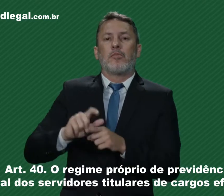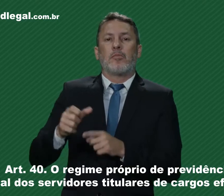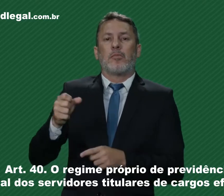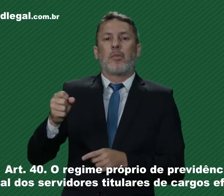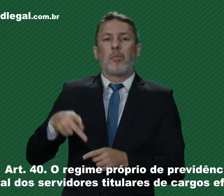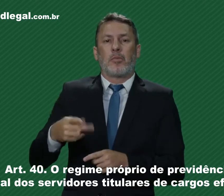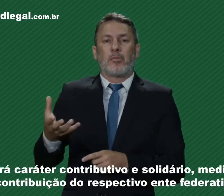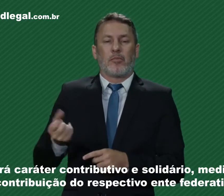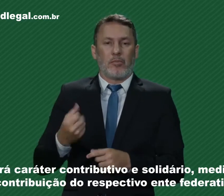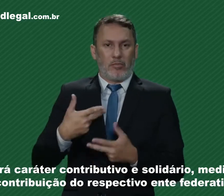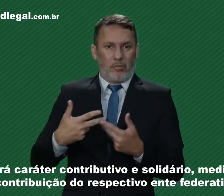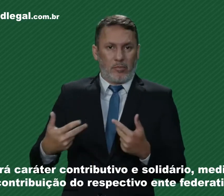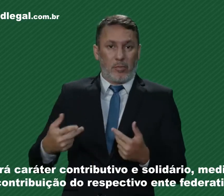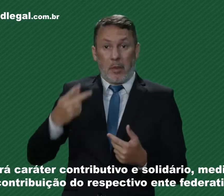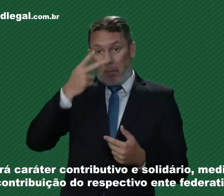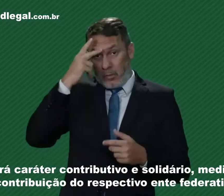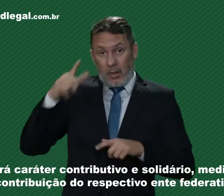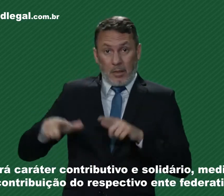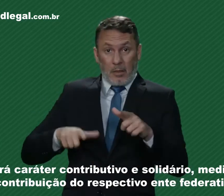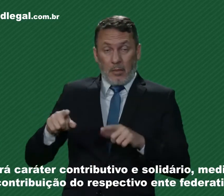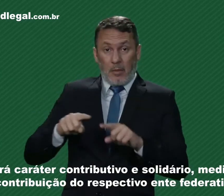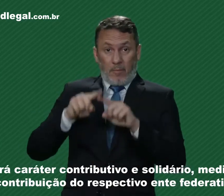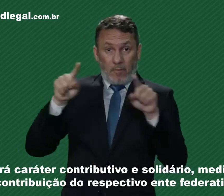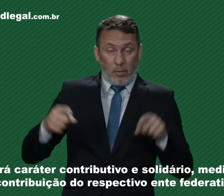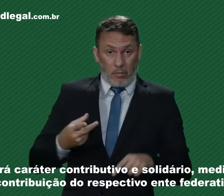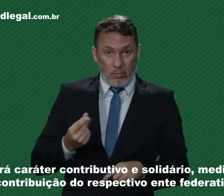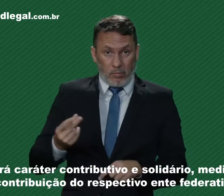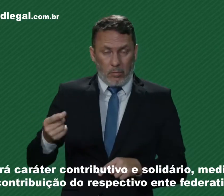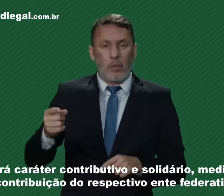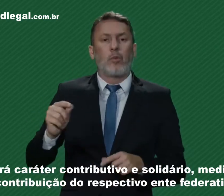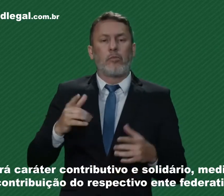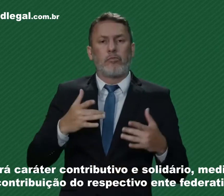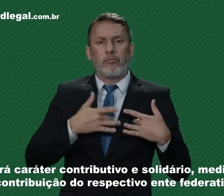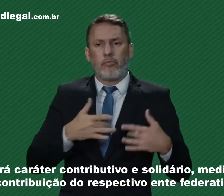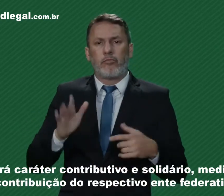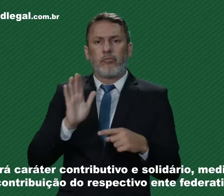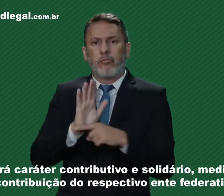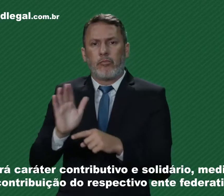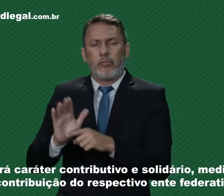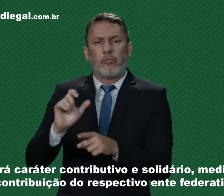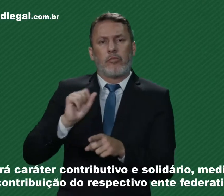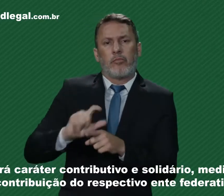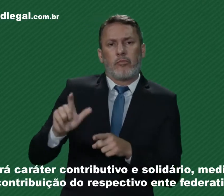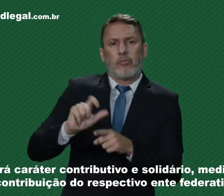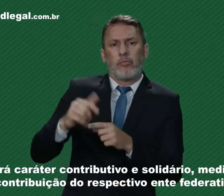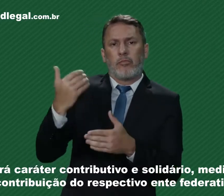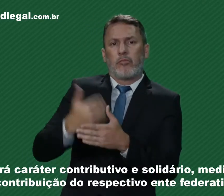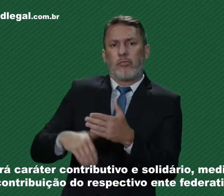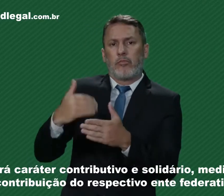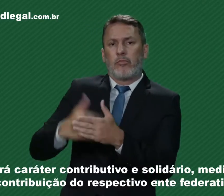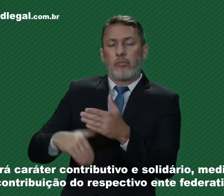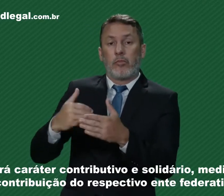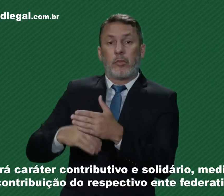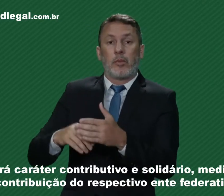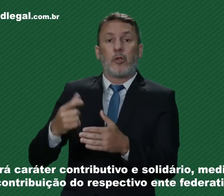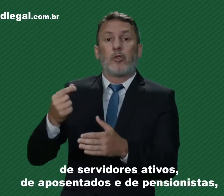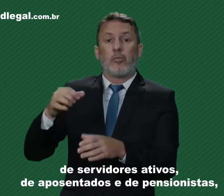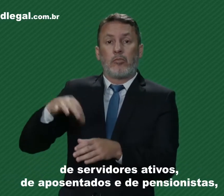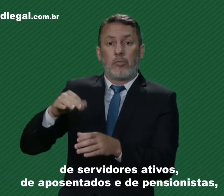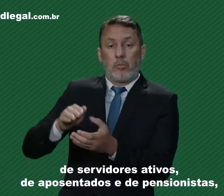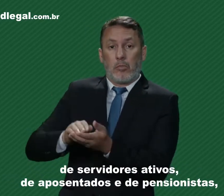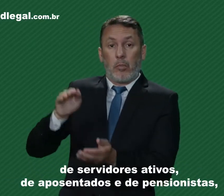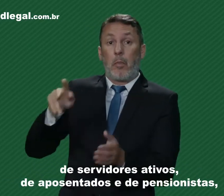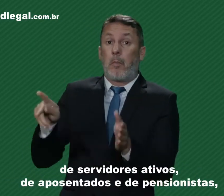cargos efetivos terá caráter contributivo e solidário mediante contribuição do respectivo ente federativo,